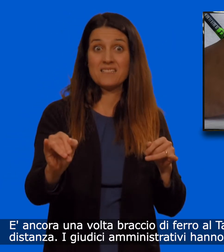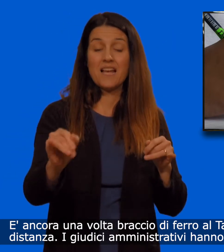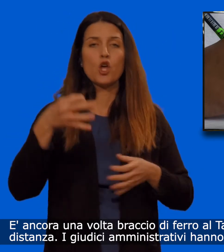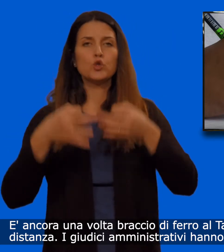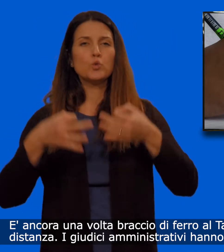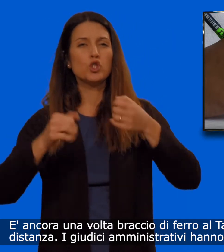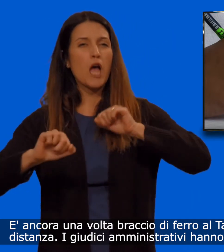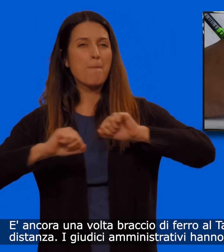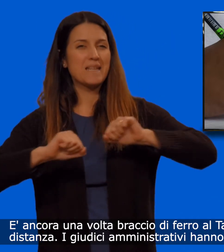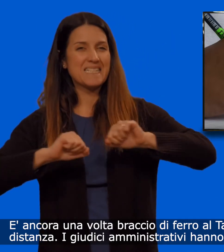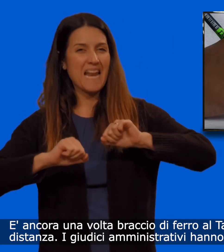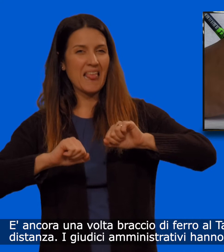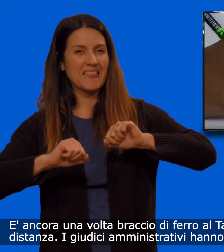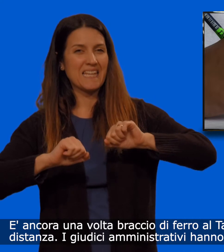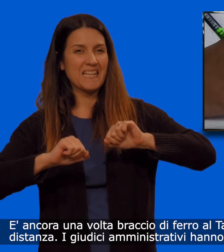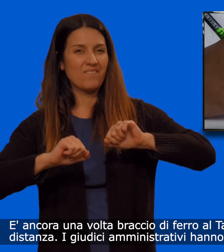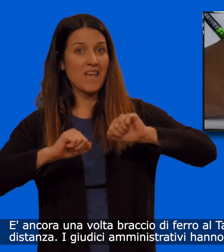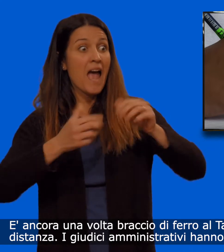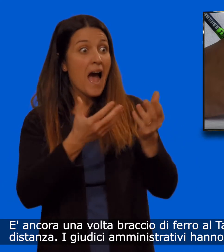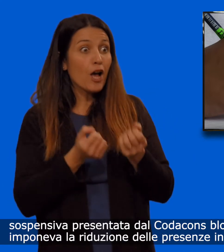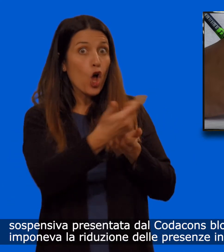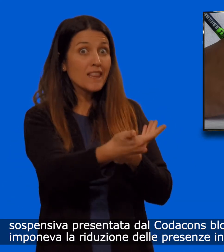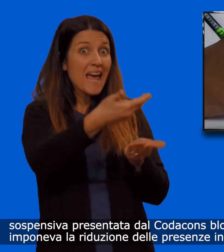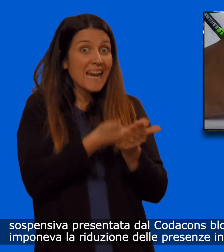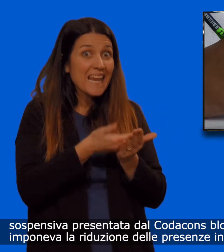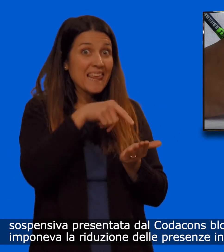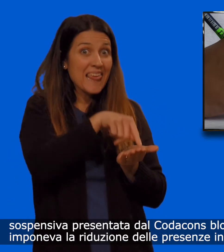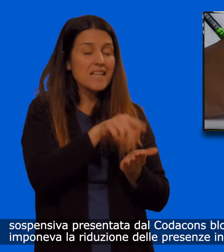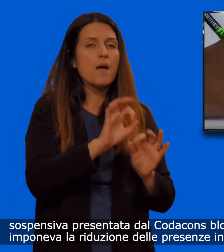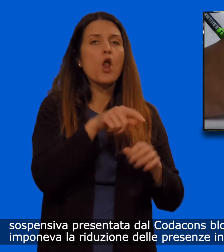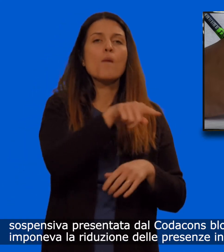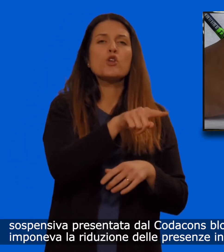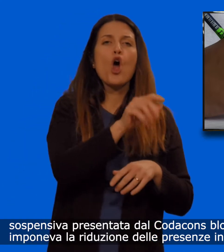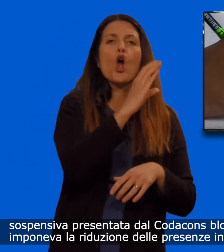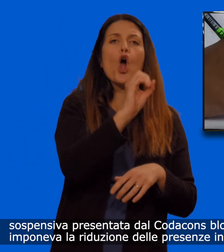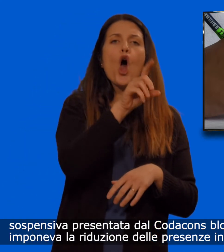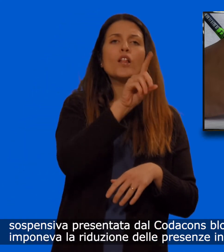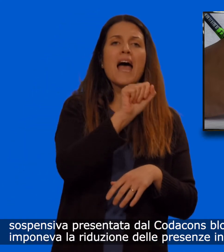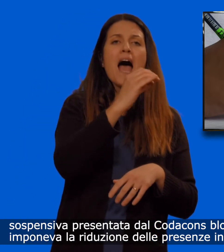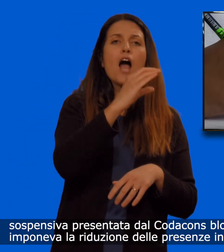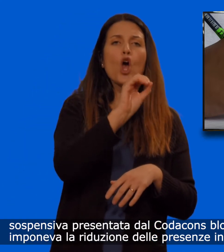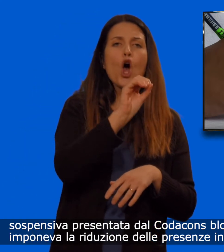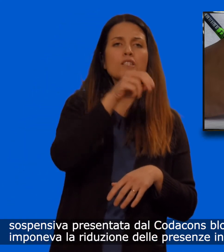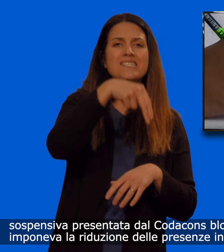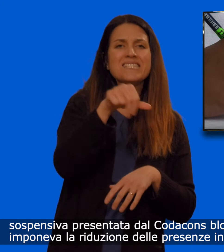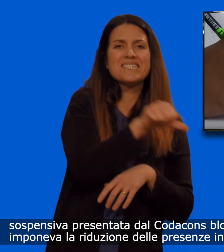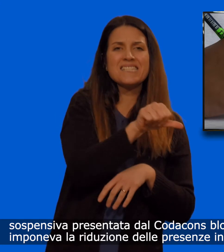amministrativi hanno accolto la richiesta di sospensiva presentata dal Codacons, bloccando l'ordinanza